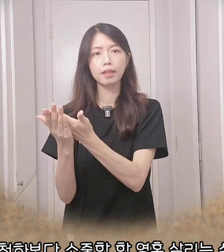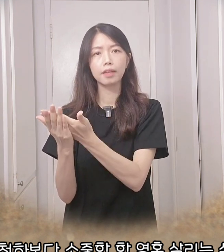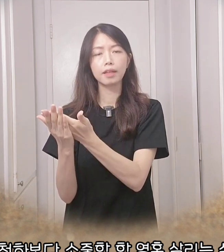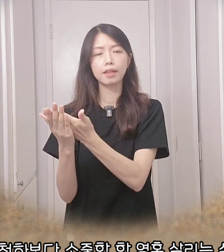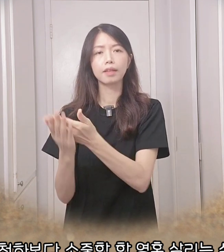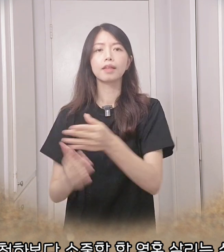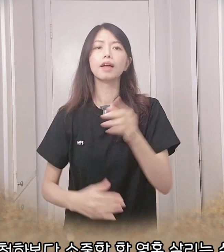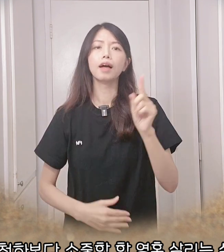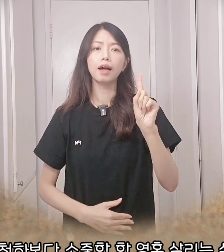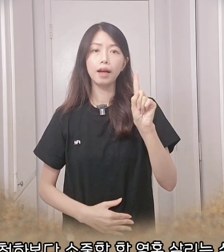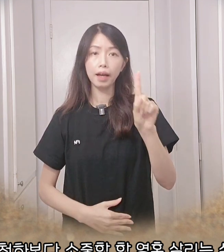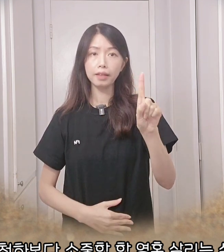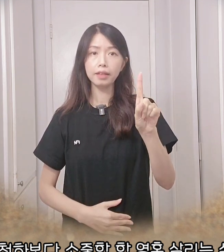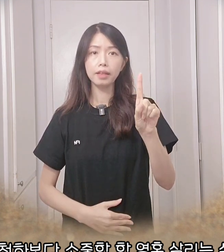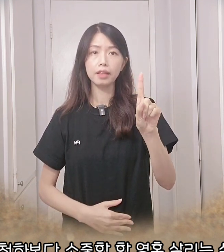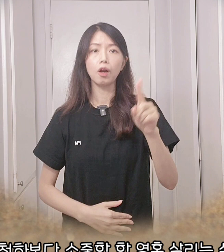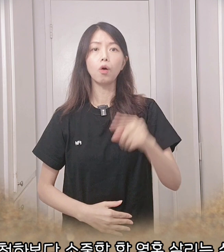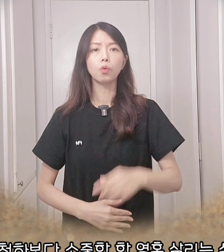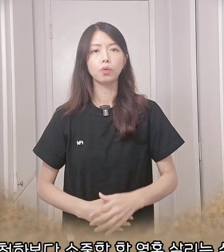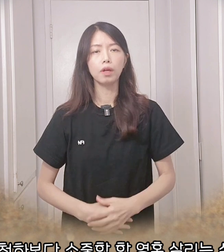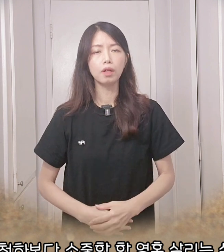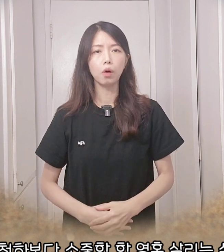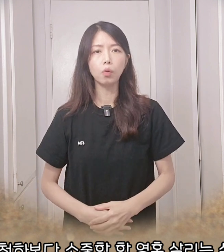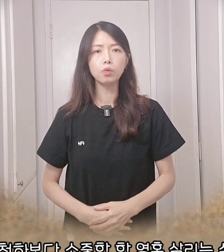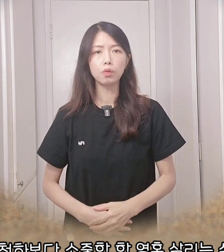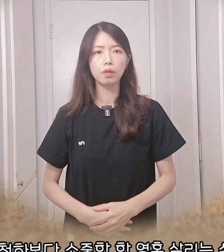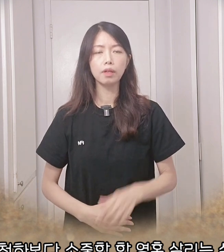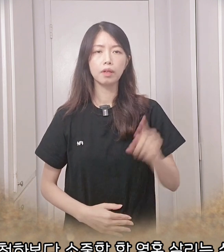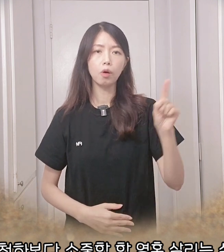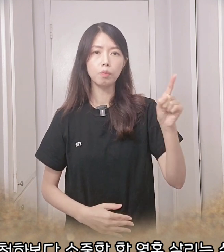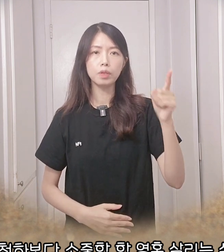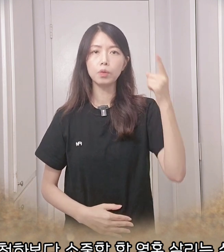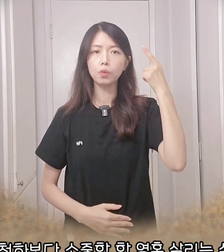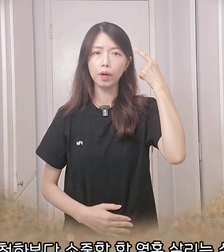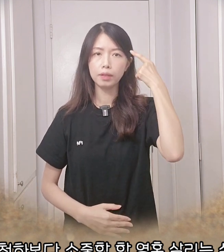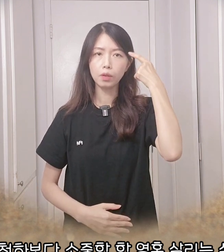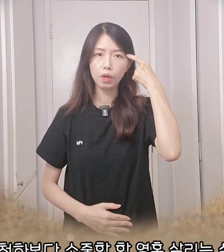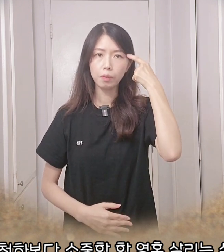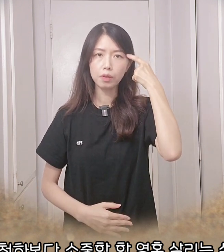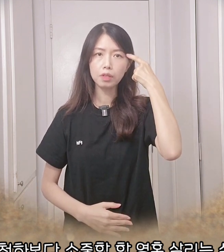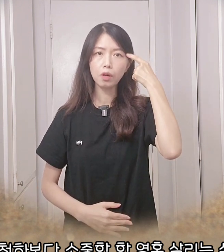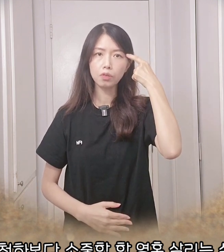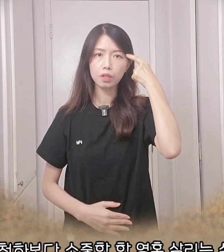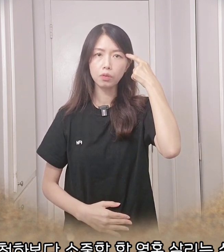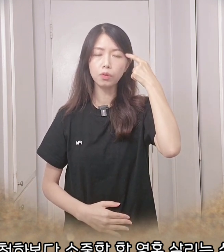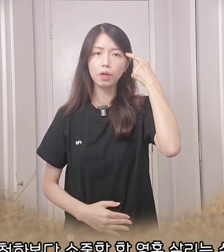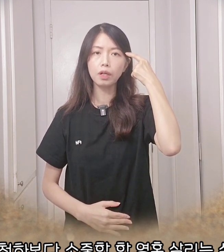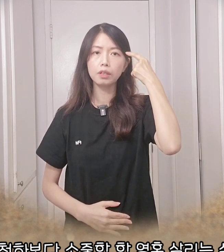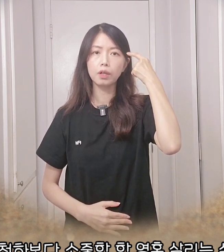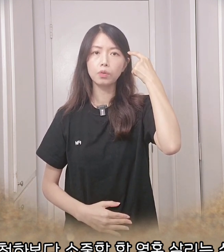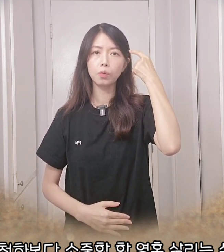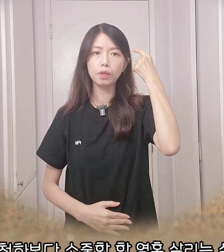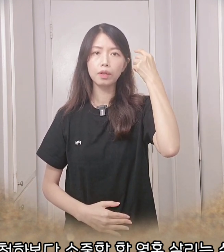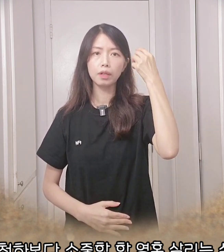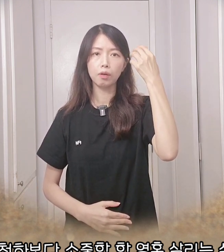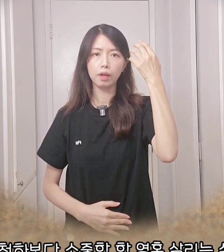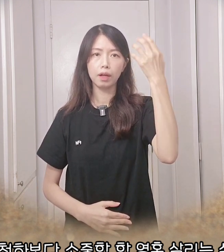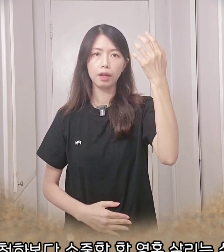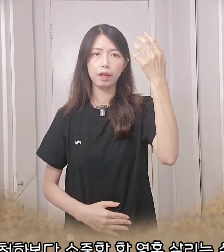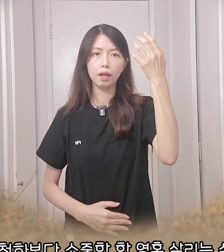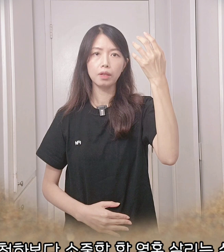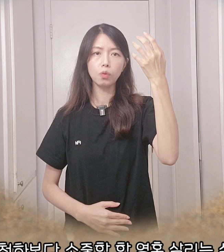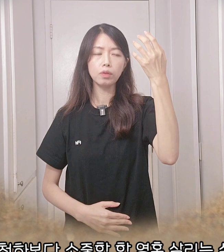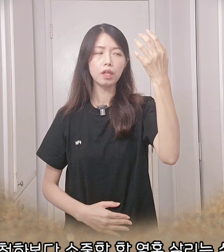소중한 한 영혼. 영혼 수어는 검지로 관자돌이 한번 찍어주시고 그대로 손을